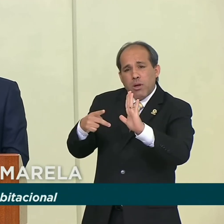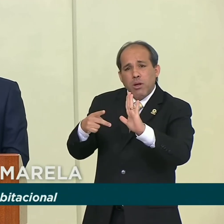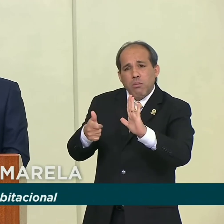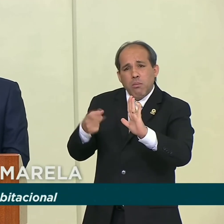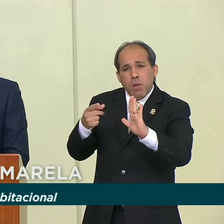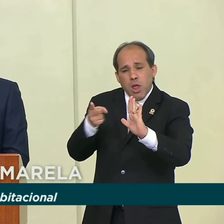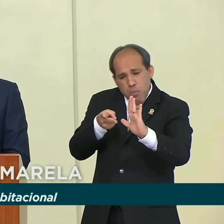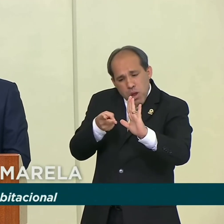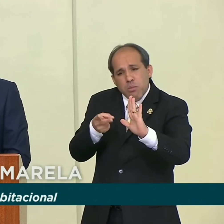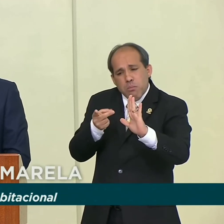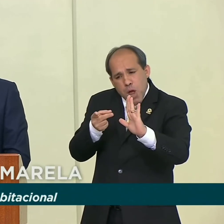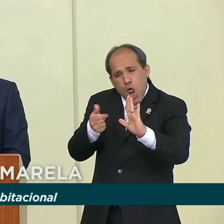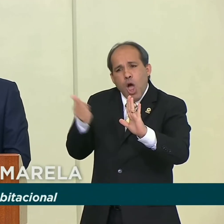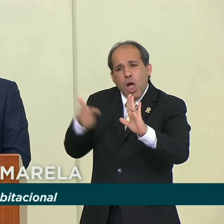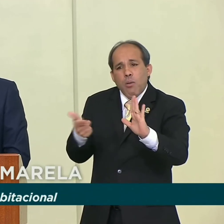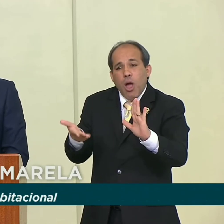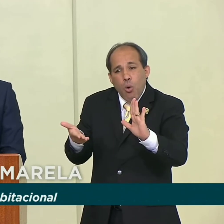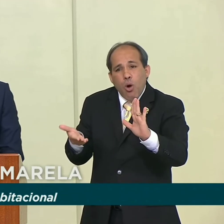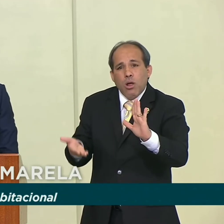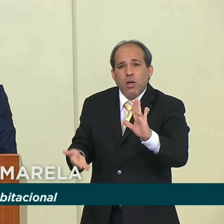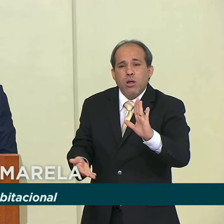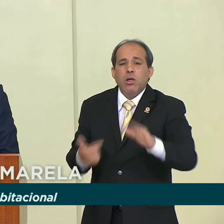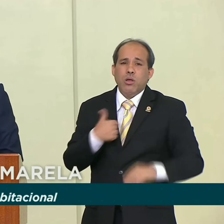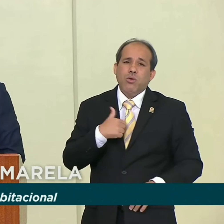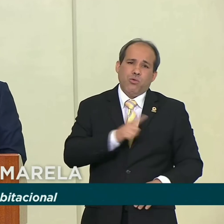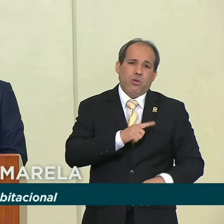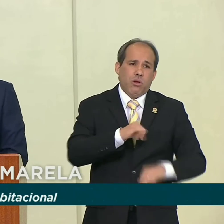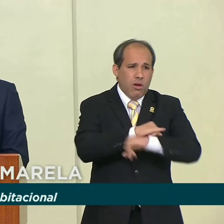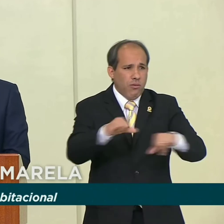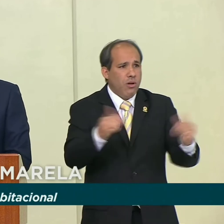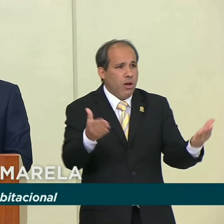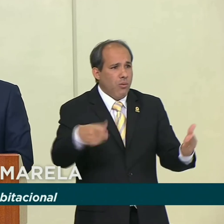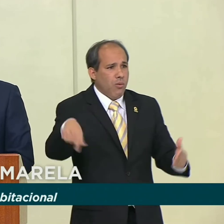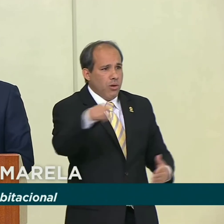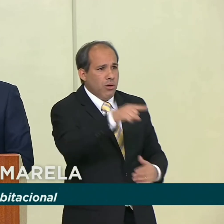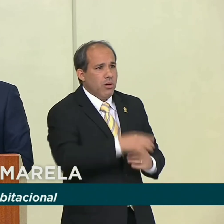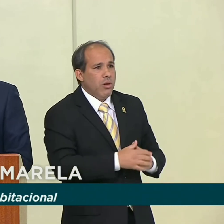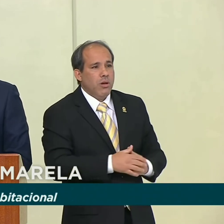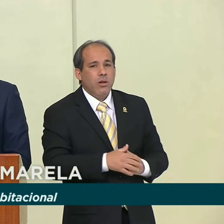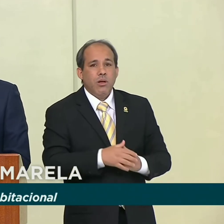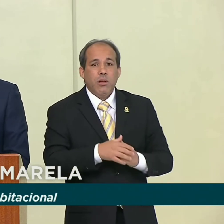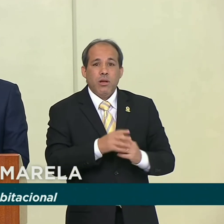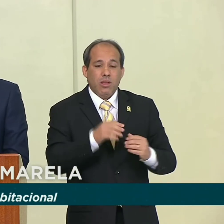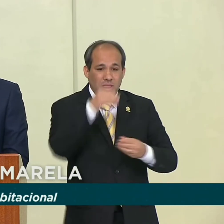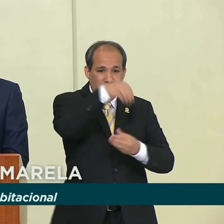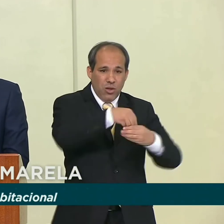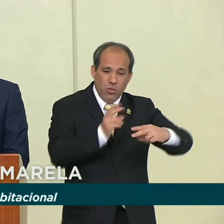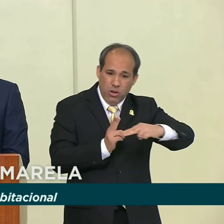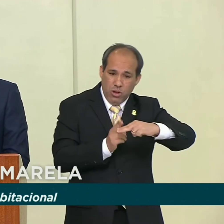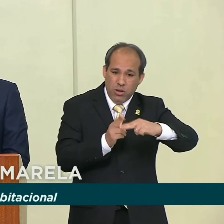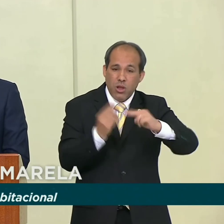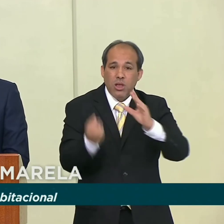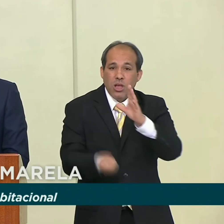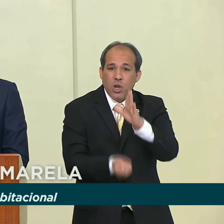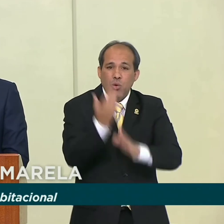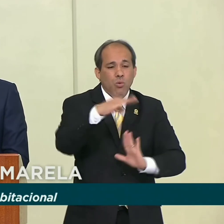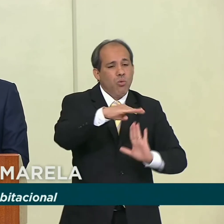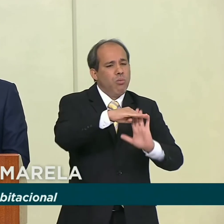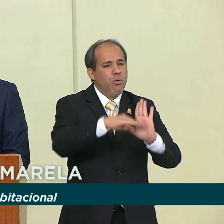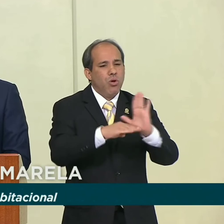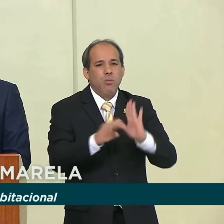funcionam e eu tenho para falar para vocês a gente instituiu na Caixa Econômica Federal um